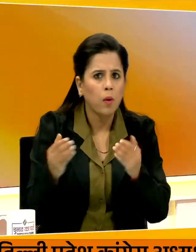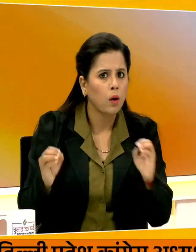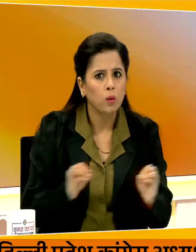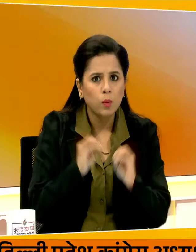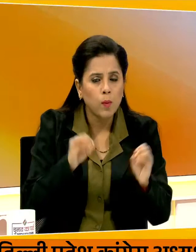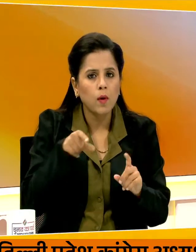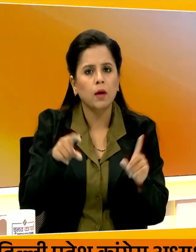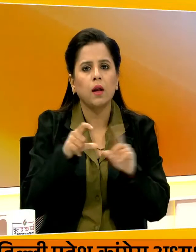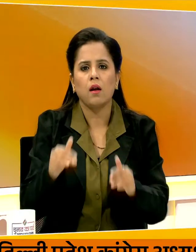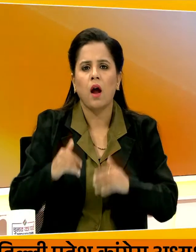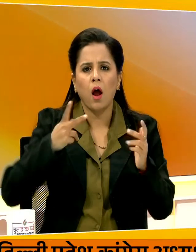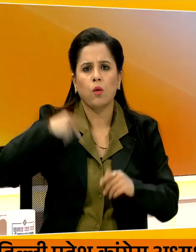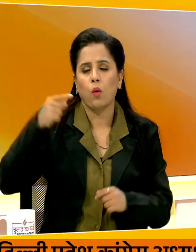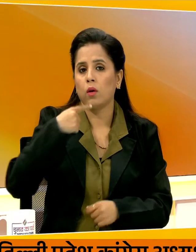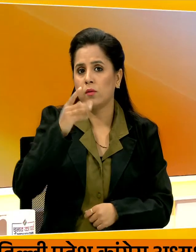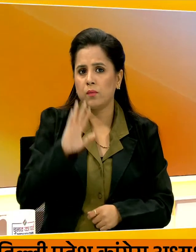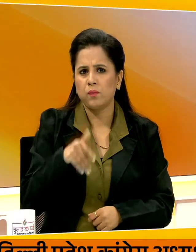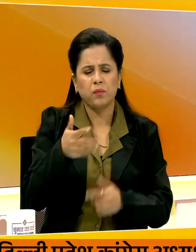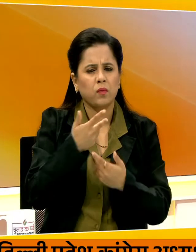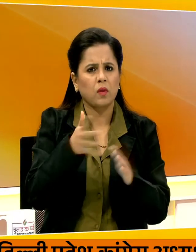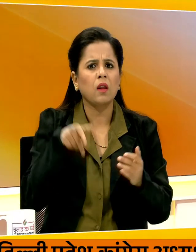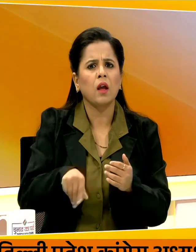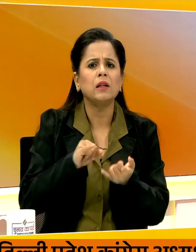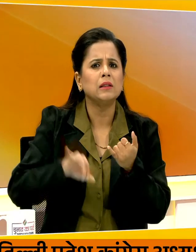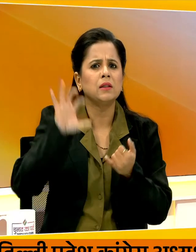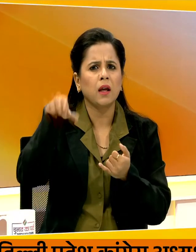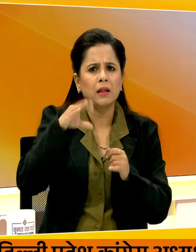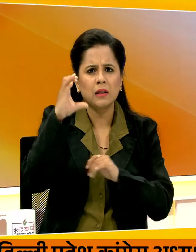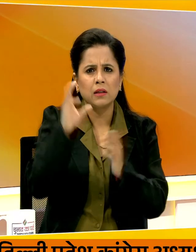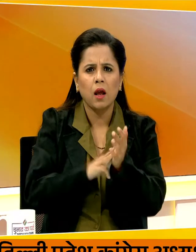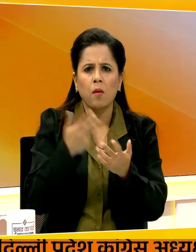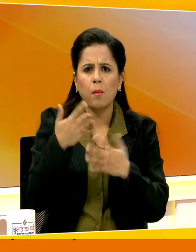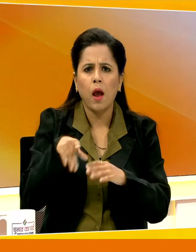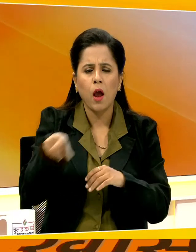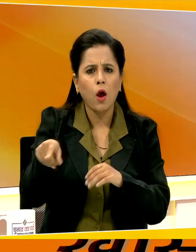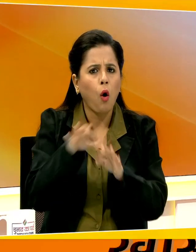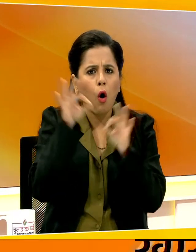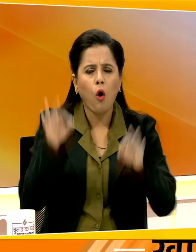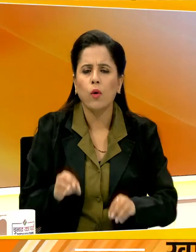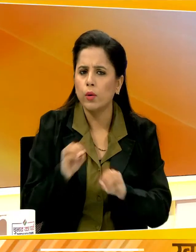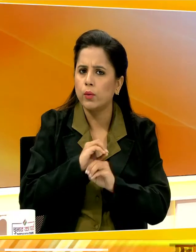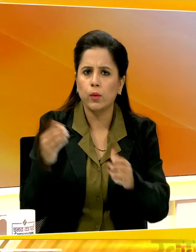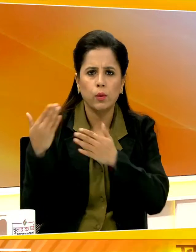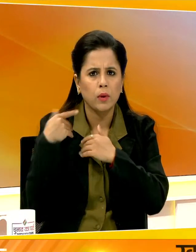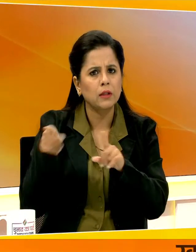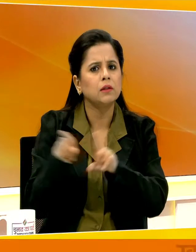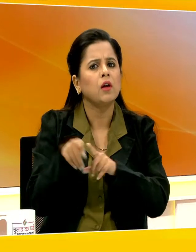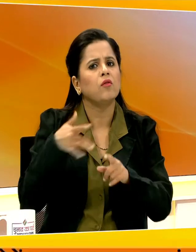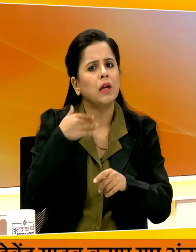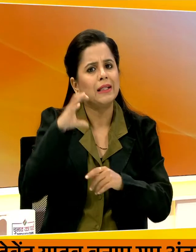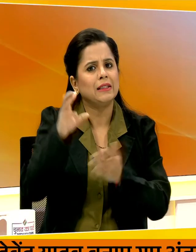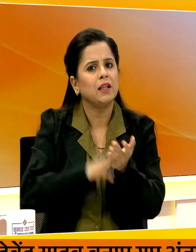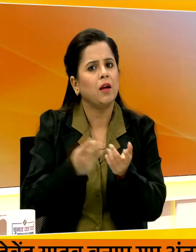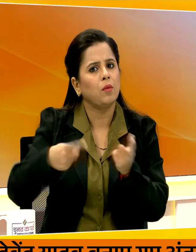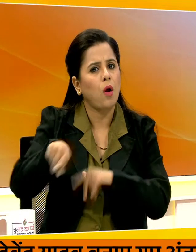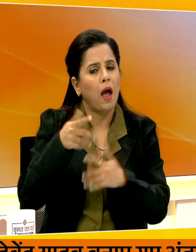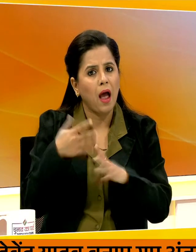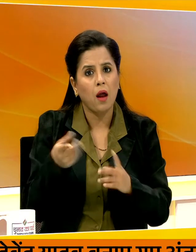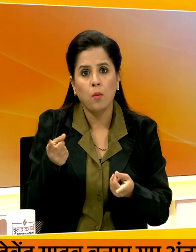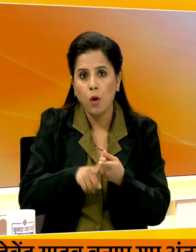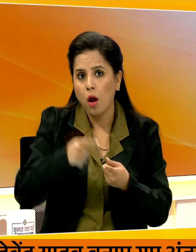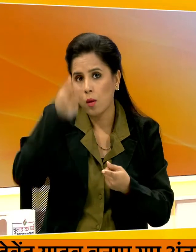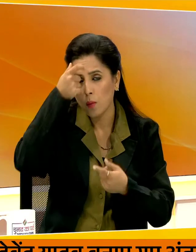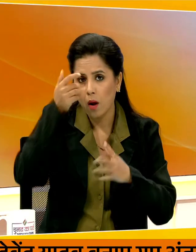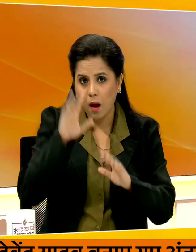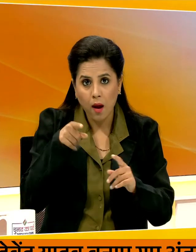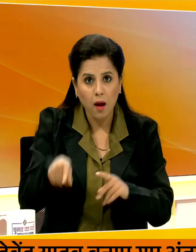मामले में दिल्ली हाई कोर्ट ने कहा कि किसी भी राज्य में मुख्यमंत्री पद का कोई औपचारिक पद नहीं है। यह एक ऐसा पद है जहां सीएम को किसी भी संकट या